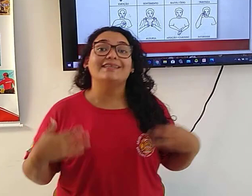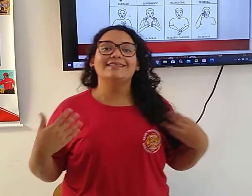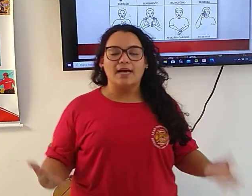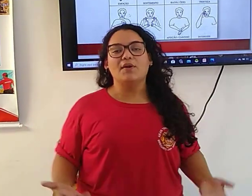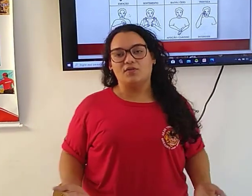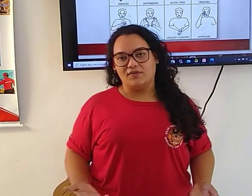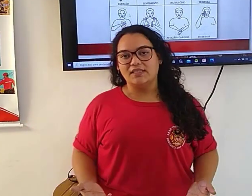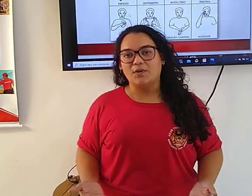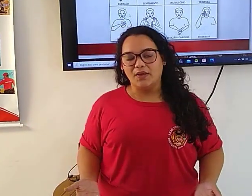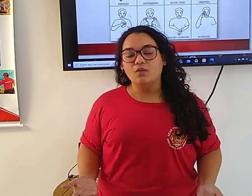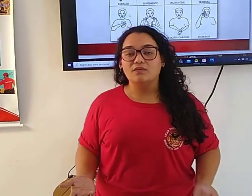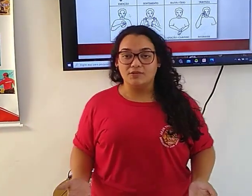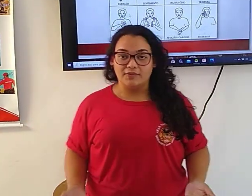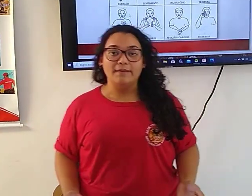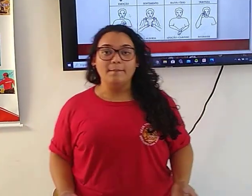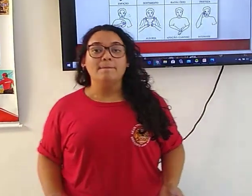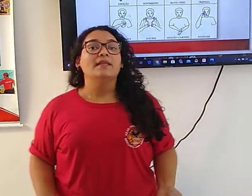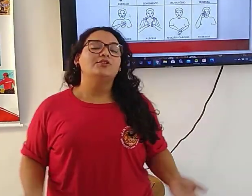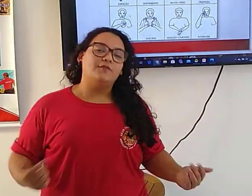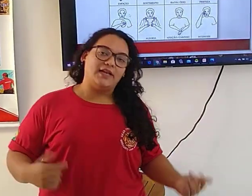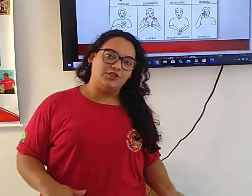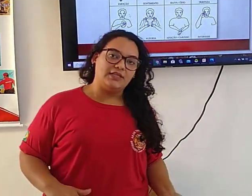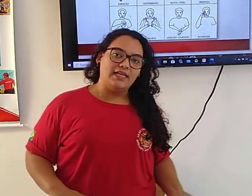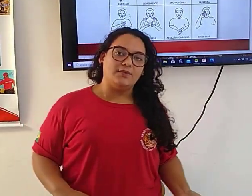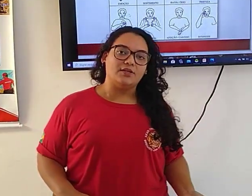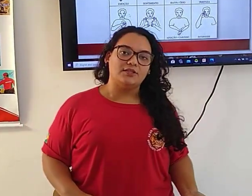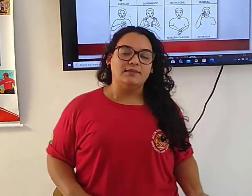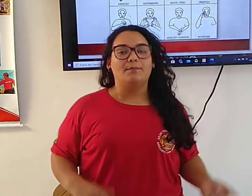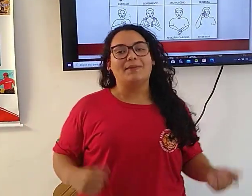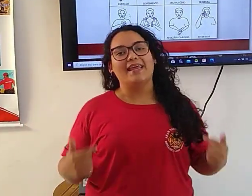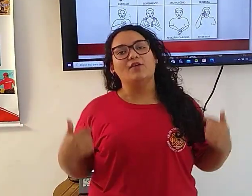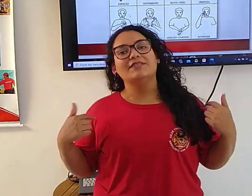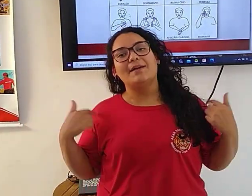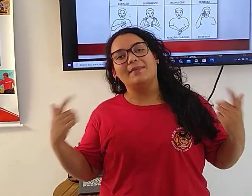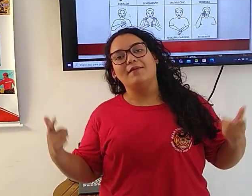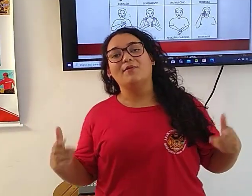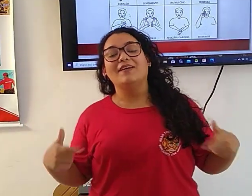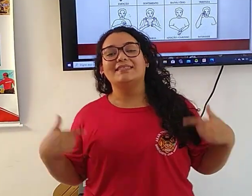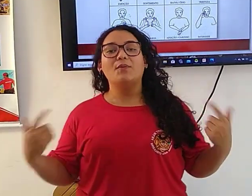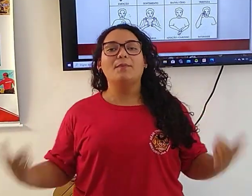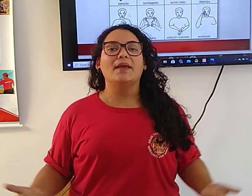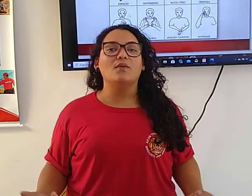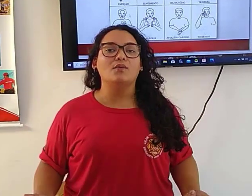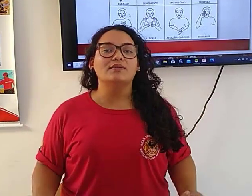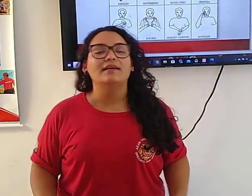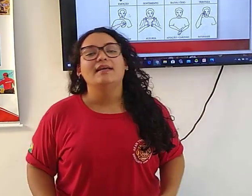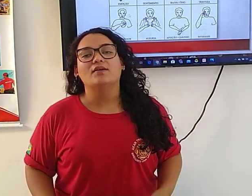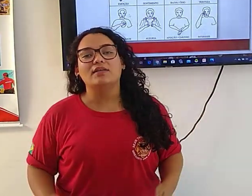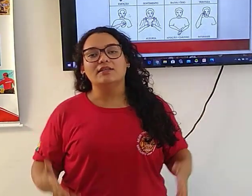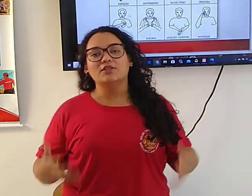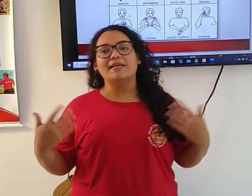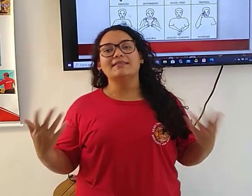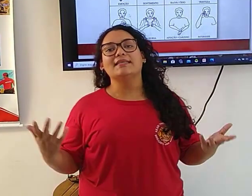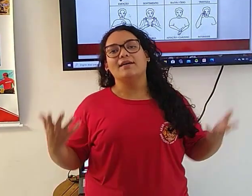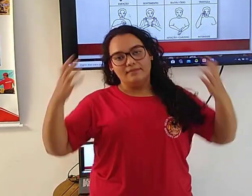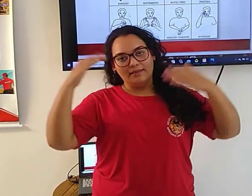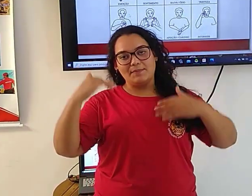eu estou fazendo uma pergunta, não é? Diferente da Libras. Para eu saber, para eu fazer uma pergunta, eu tenho que expressar na minha